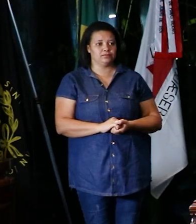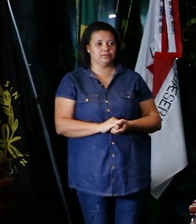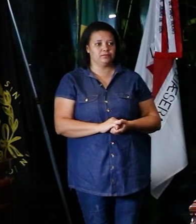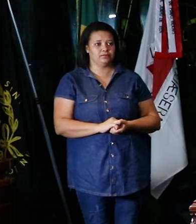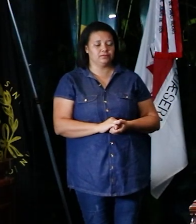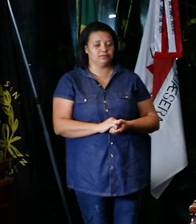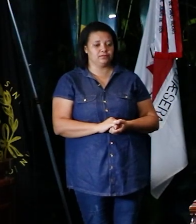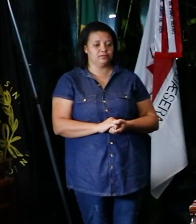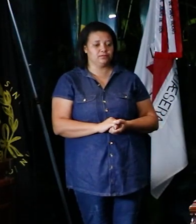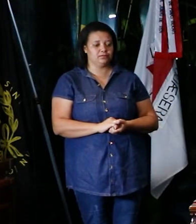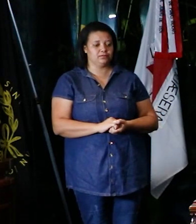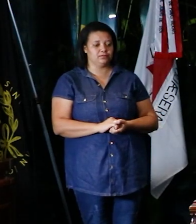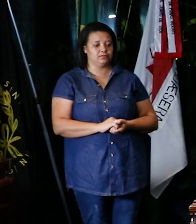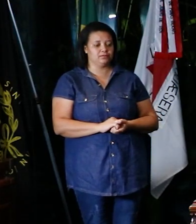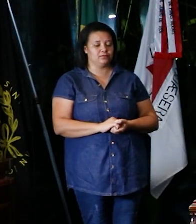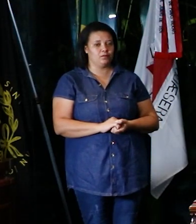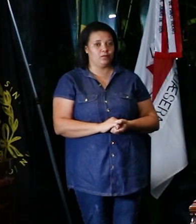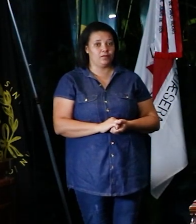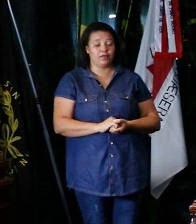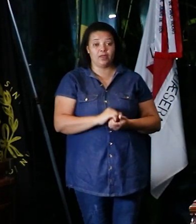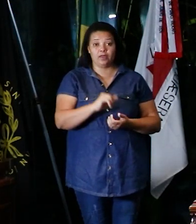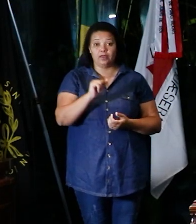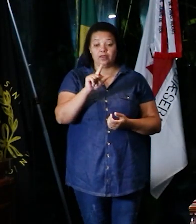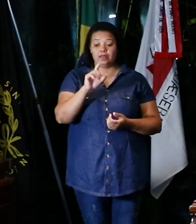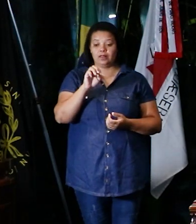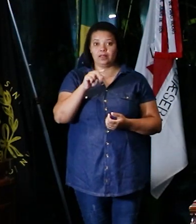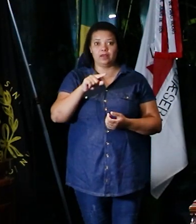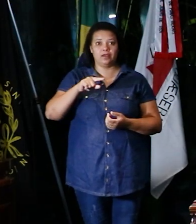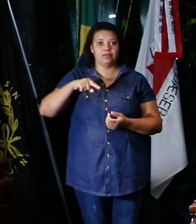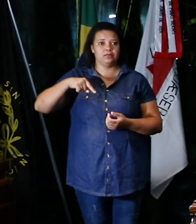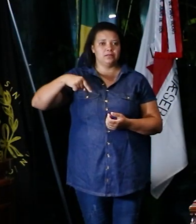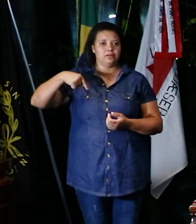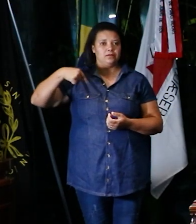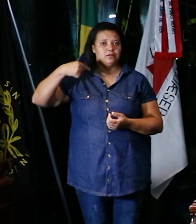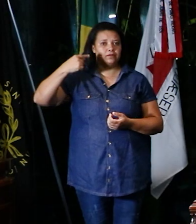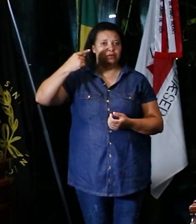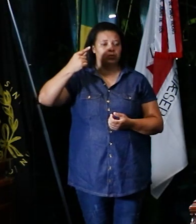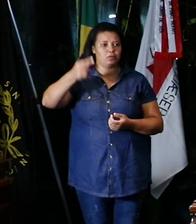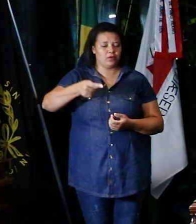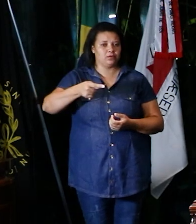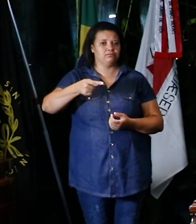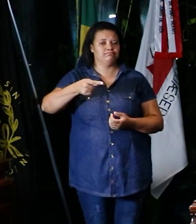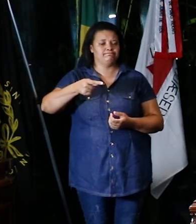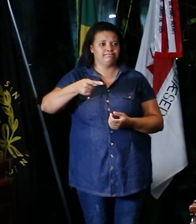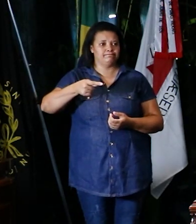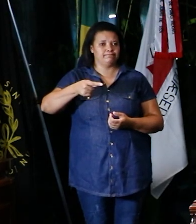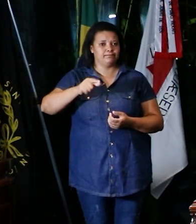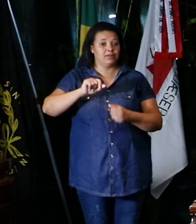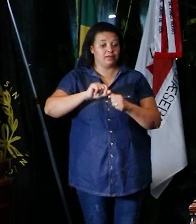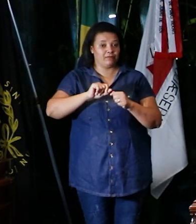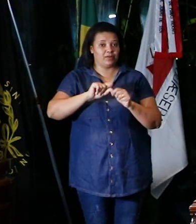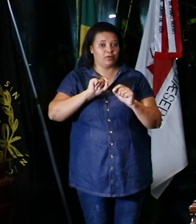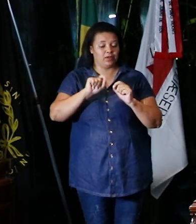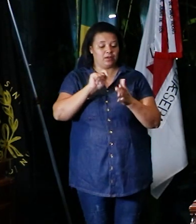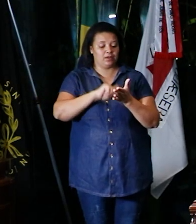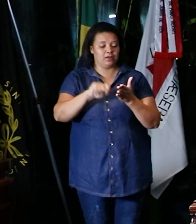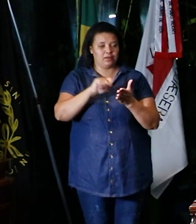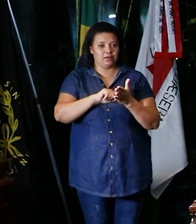ir além pode ser até voltar. Ele fez poemas